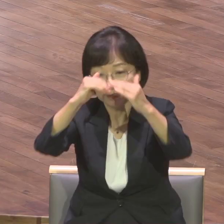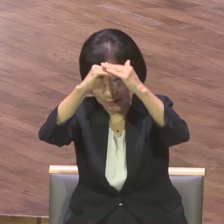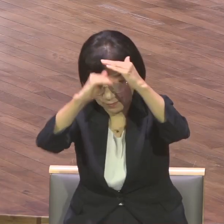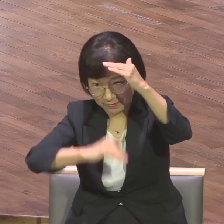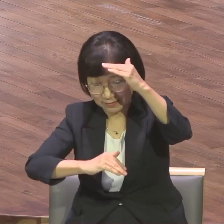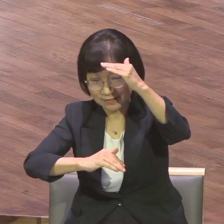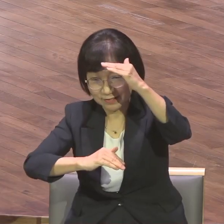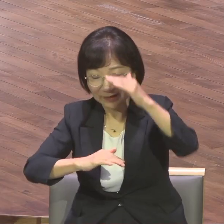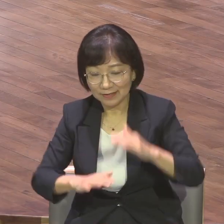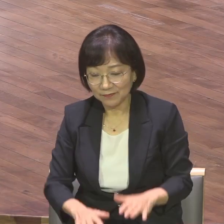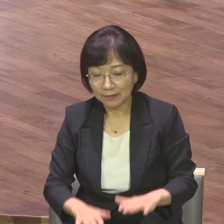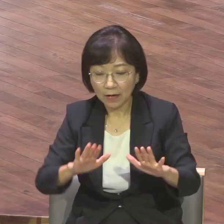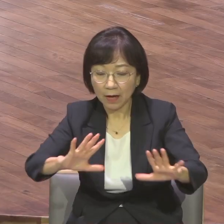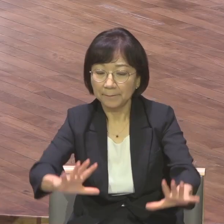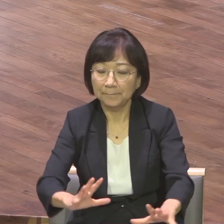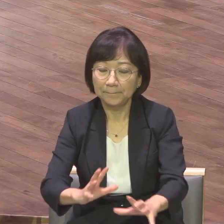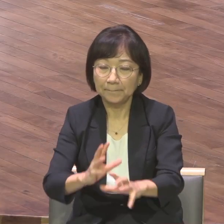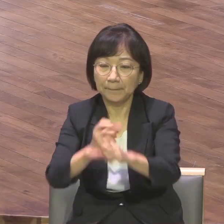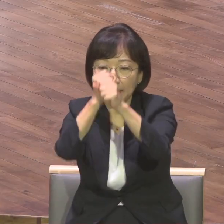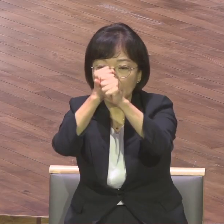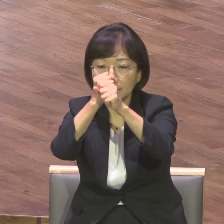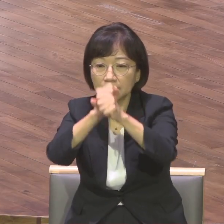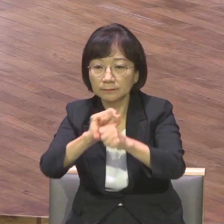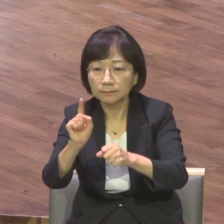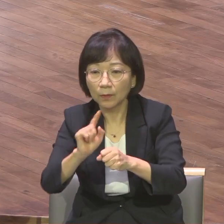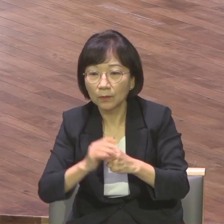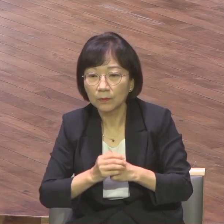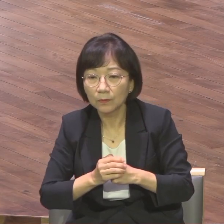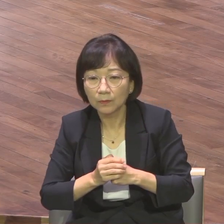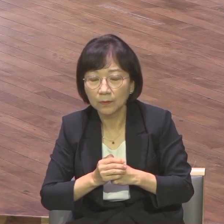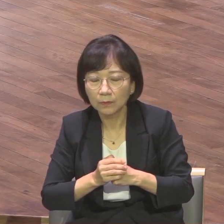있습니다. 그 핵심이 바로 뭐냐? 그 핵심이